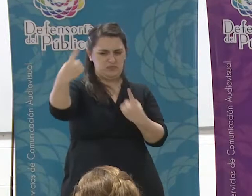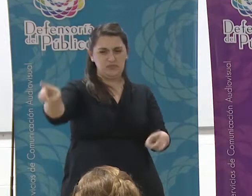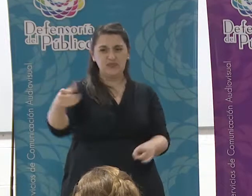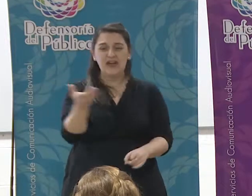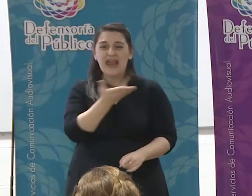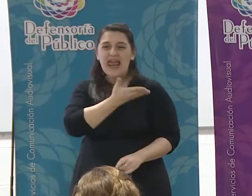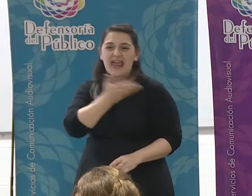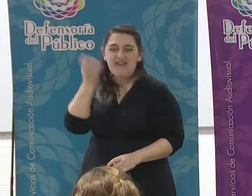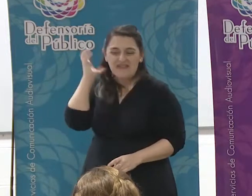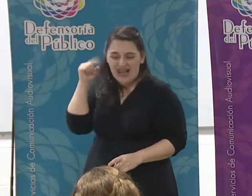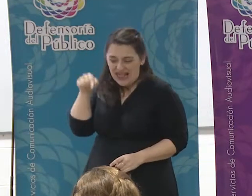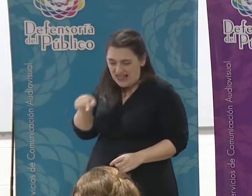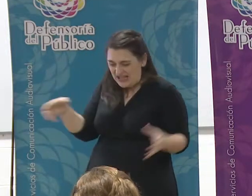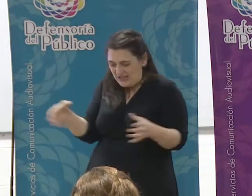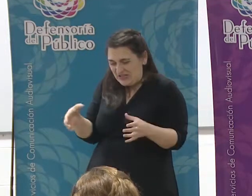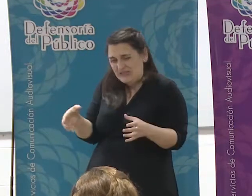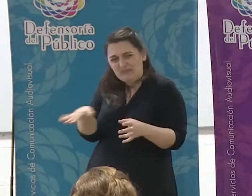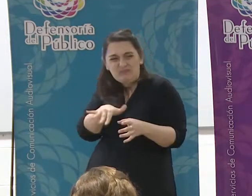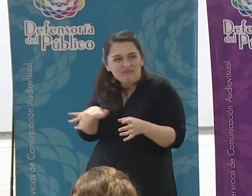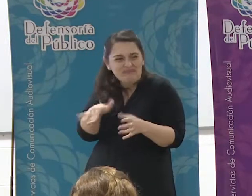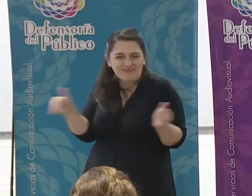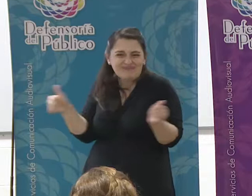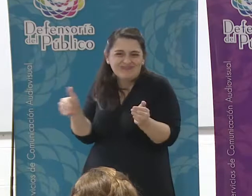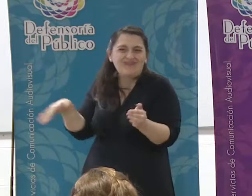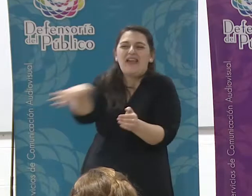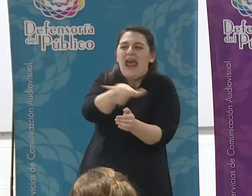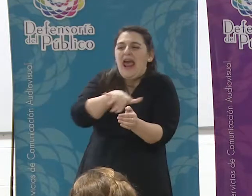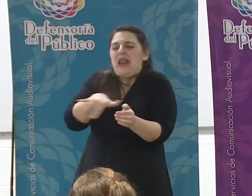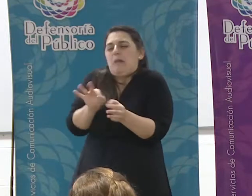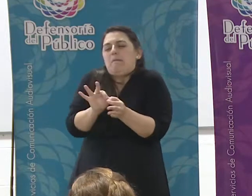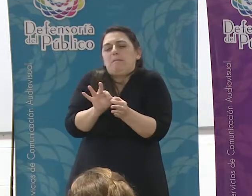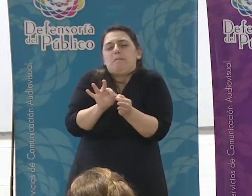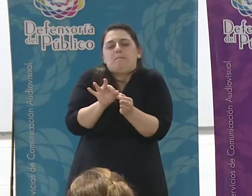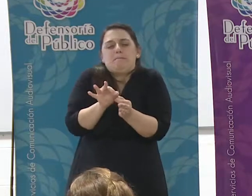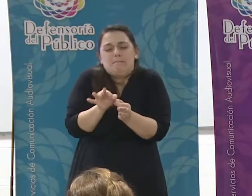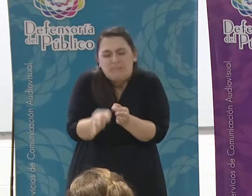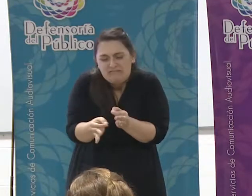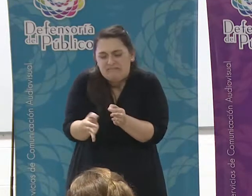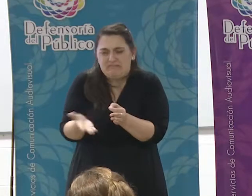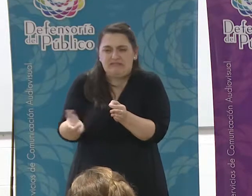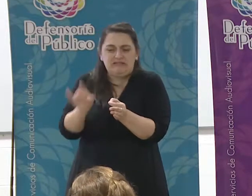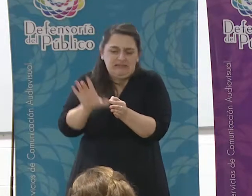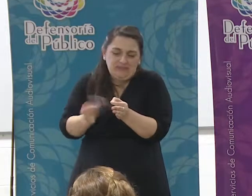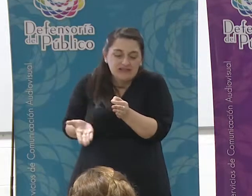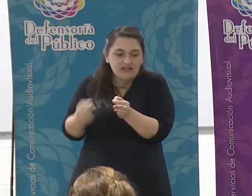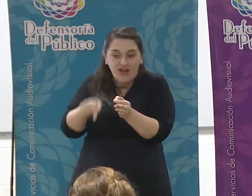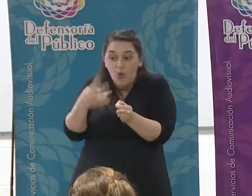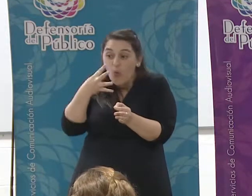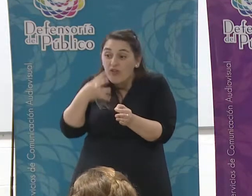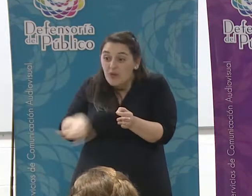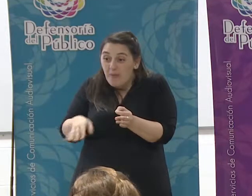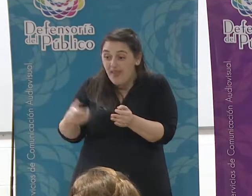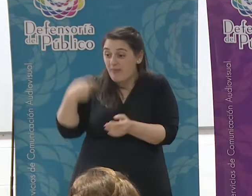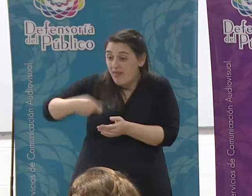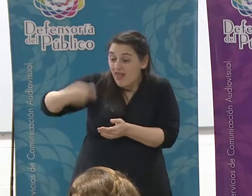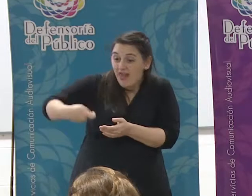FM que cumple una función barrial y, bueno, un poquito más allá del barrio quizás, tenga que pagar 4.000 mensuales y